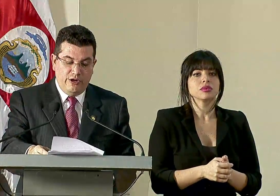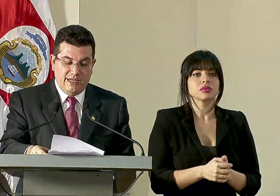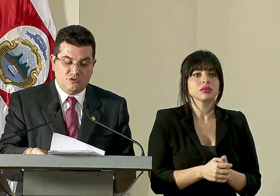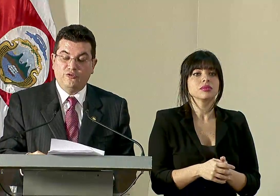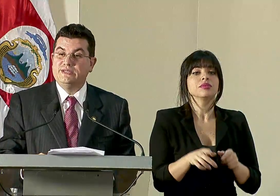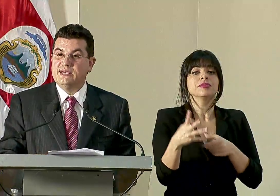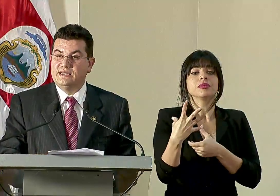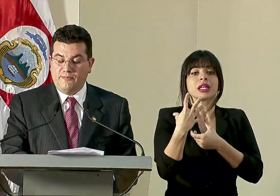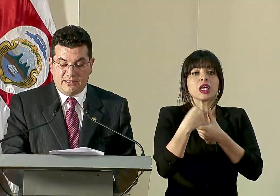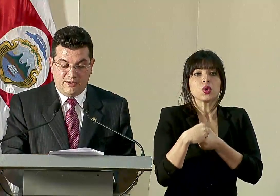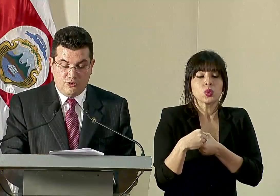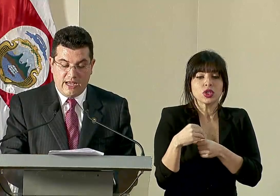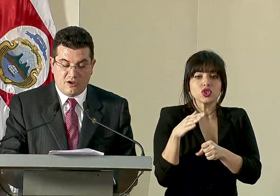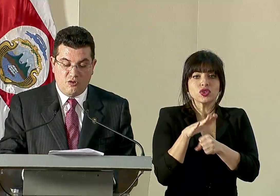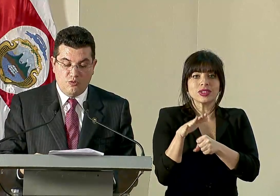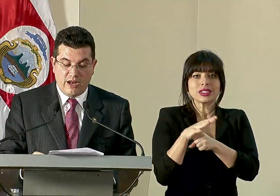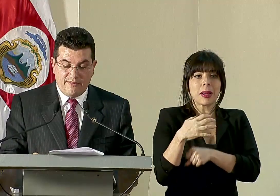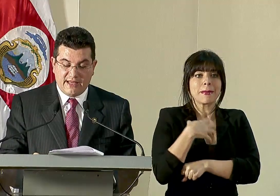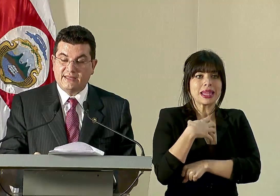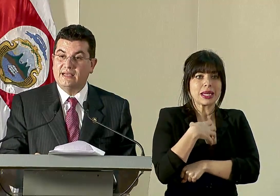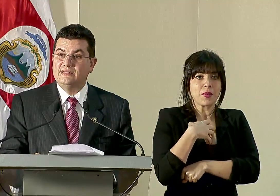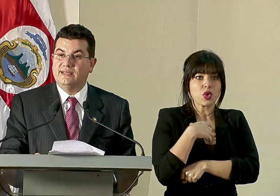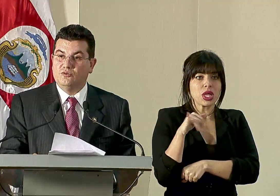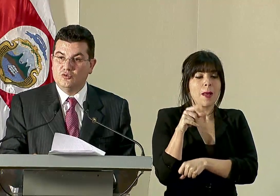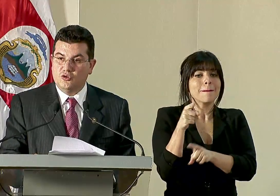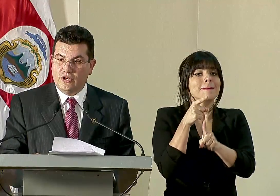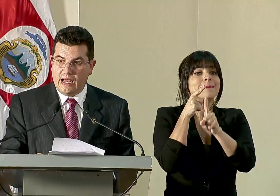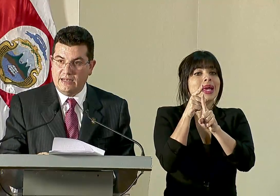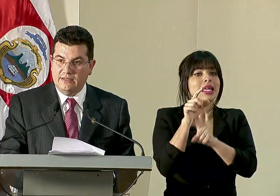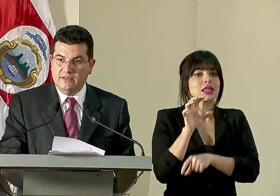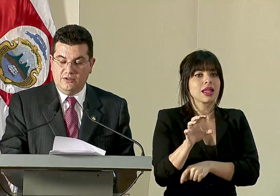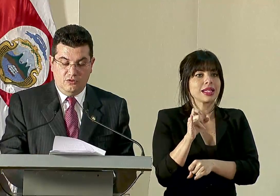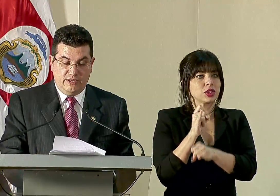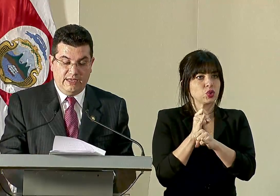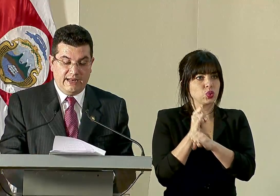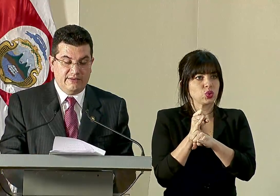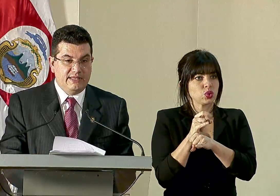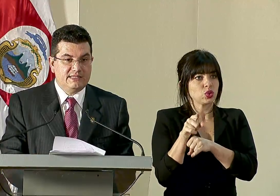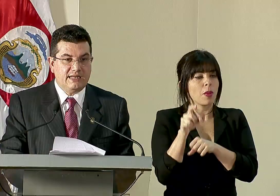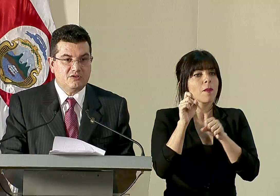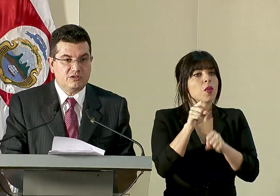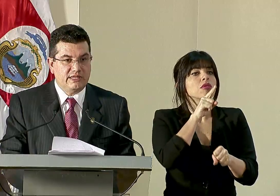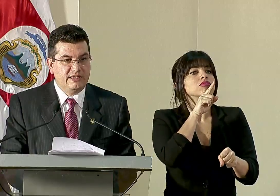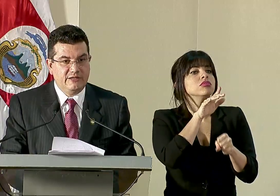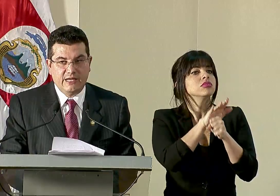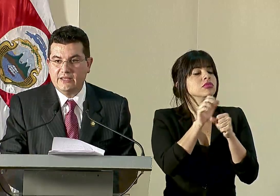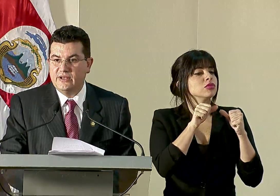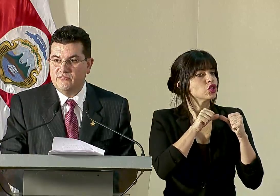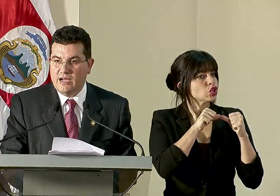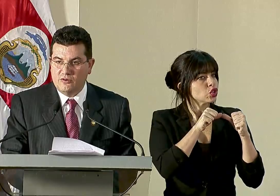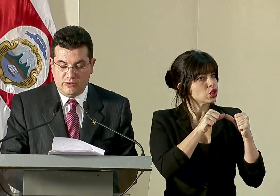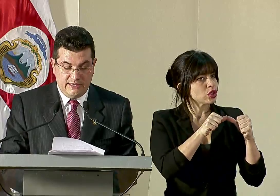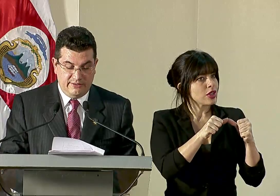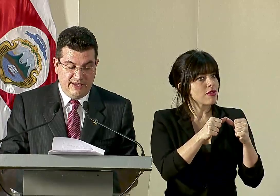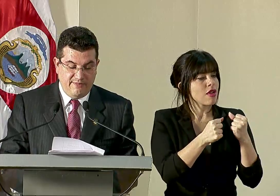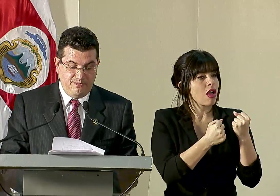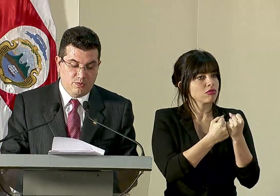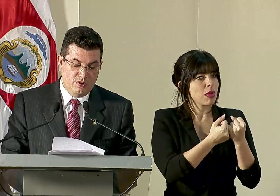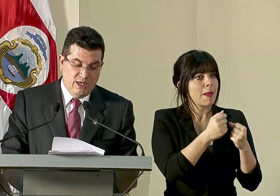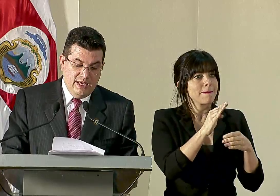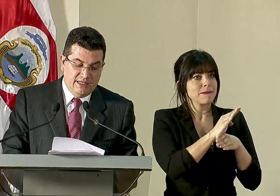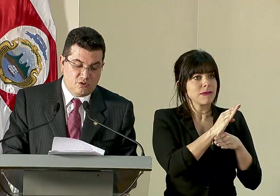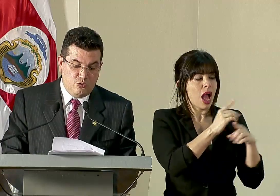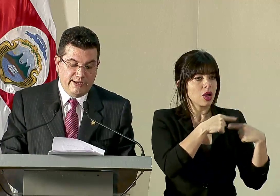incluir la suficiencia patrimonial como una meta institucional, lo que garantiza la sostenibilidad del banco en el